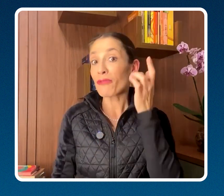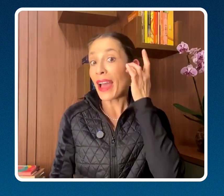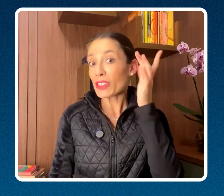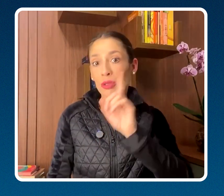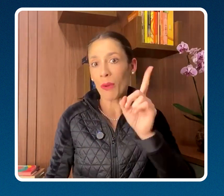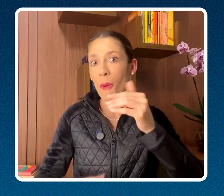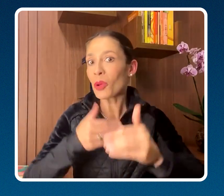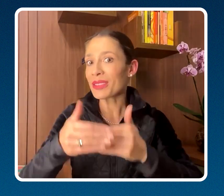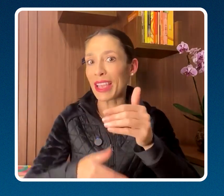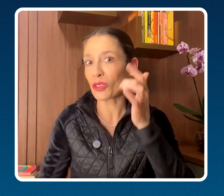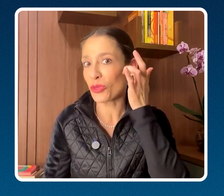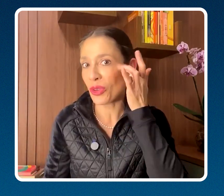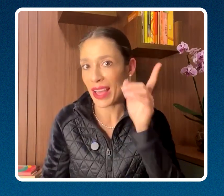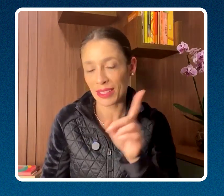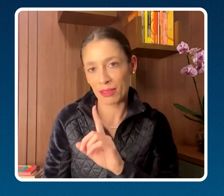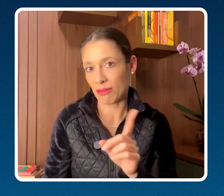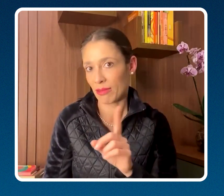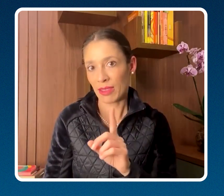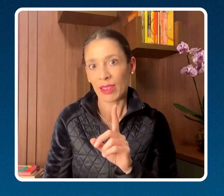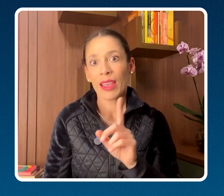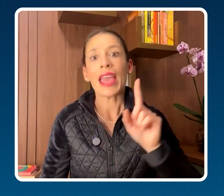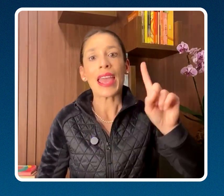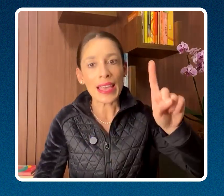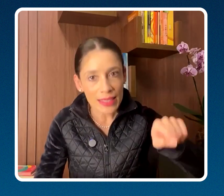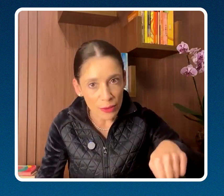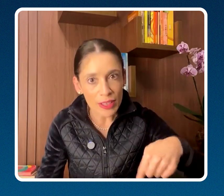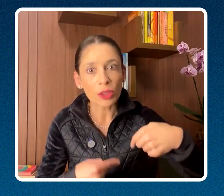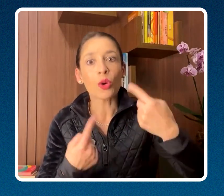não é fácil, não é um processo fácil.